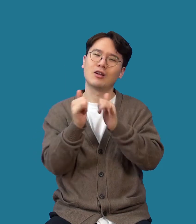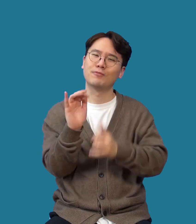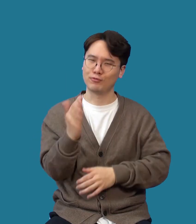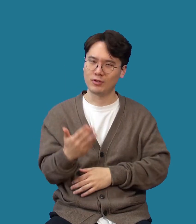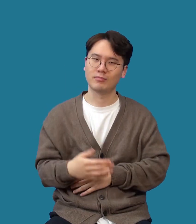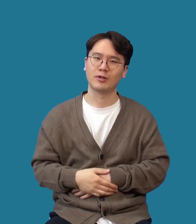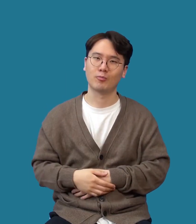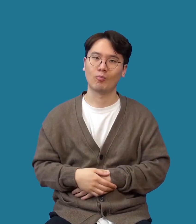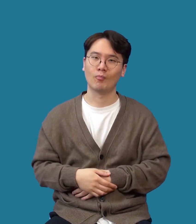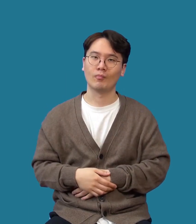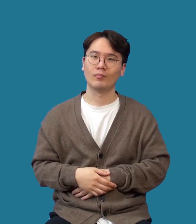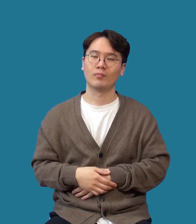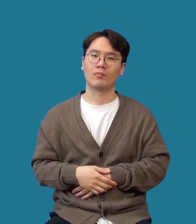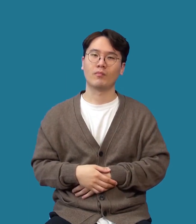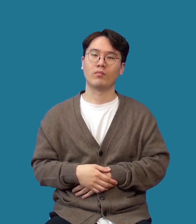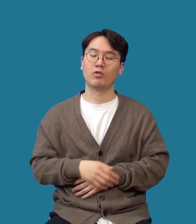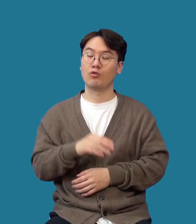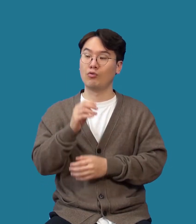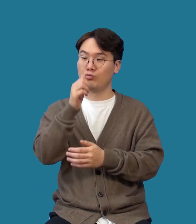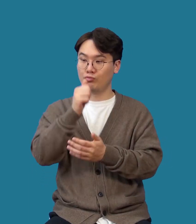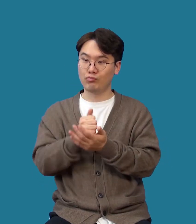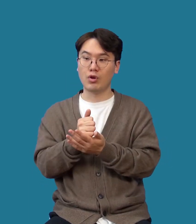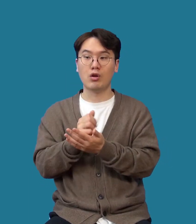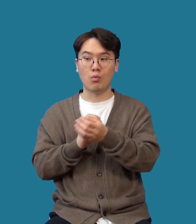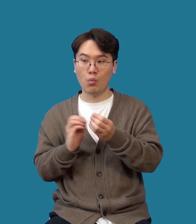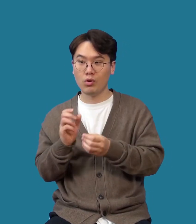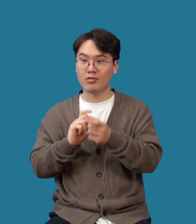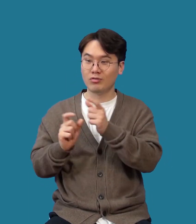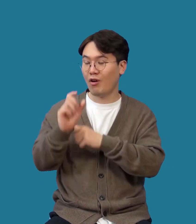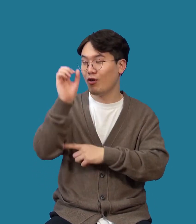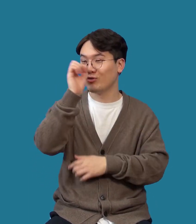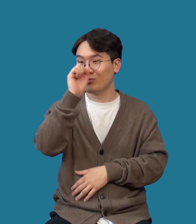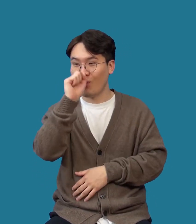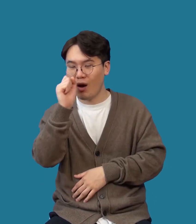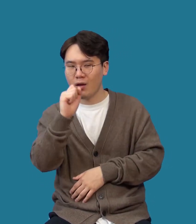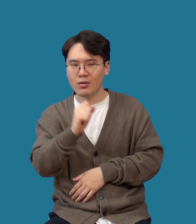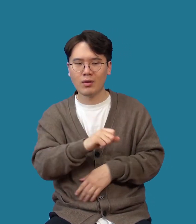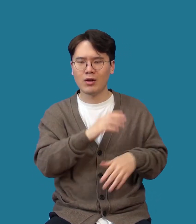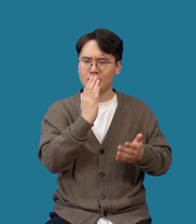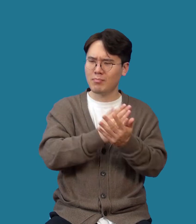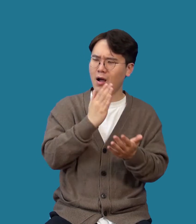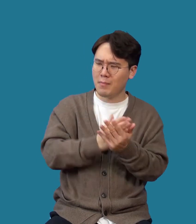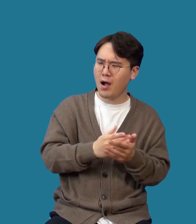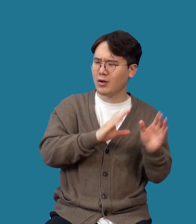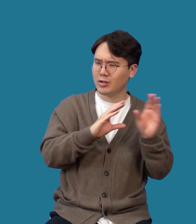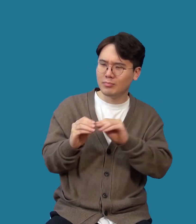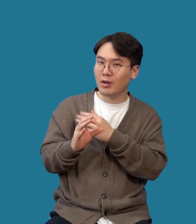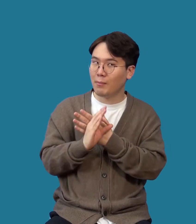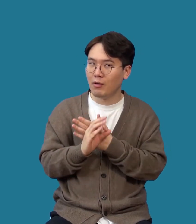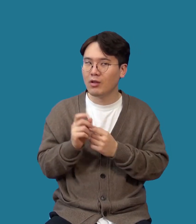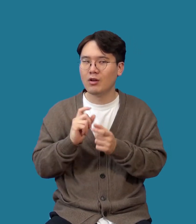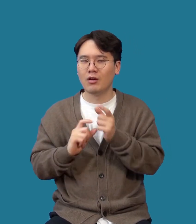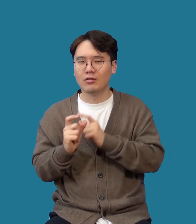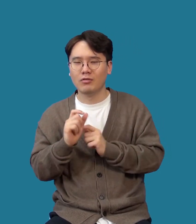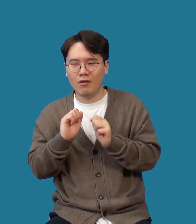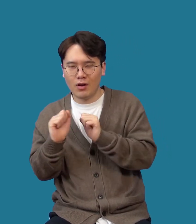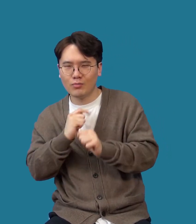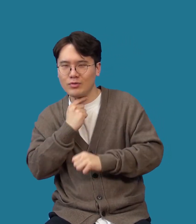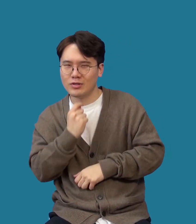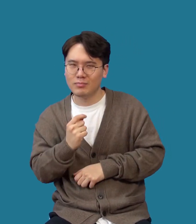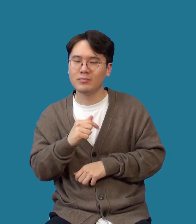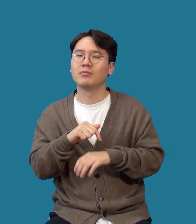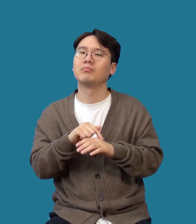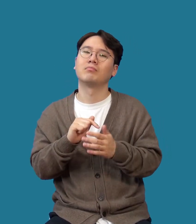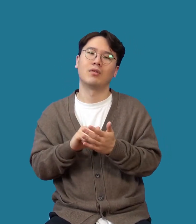정서적으로도 죄를 오히려 좋아하고 하지 말라고 하면 오히려 더 하고 싶어하는 빼딱한 존재가 되었습니다.